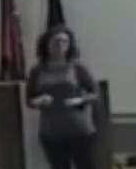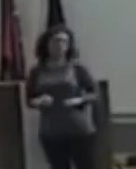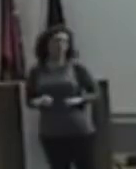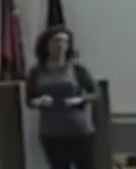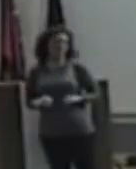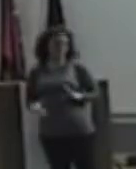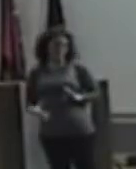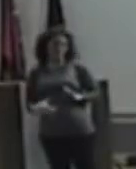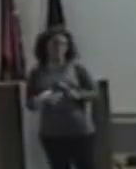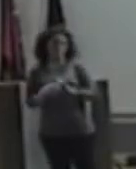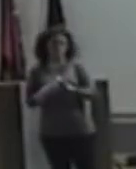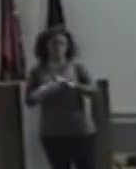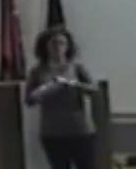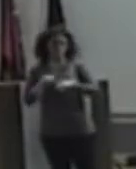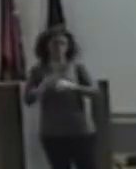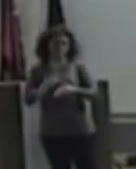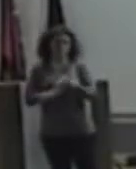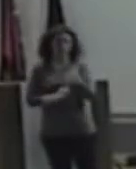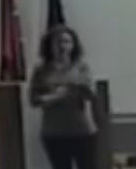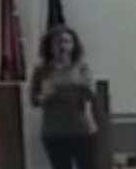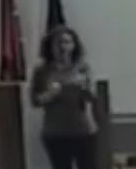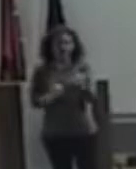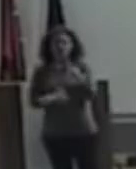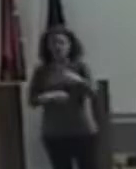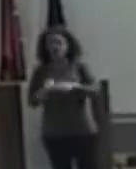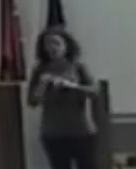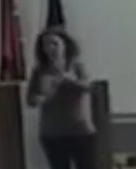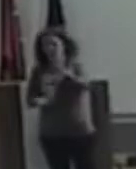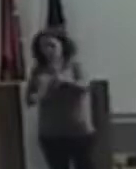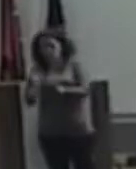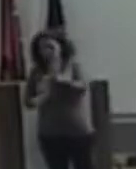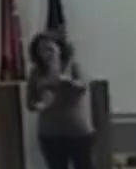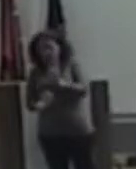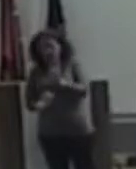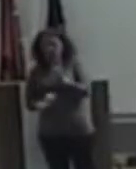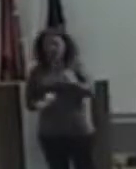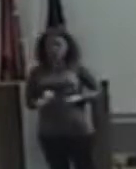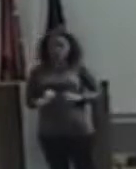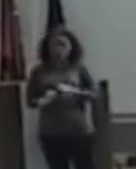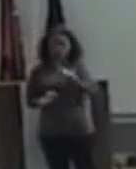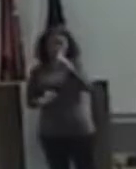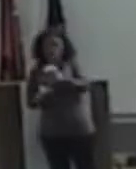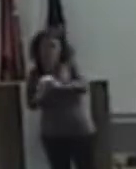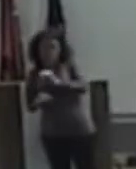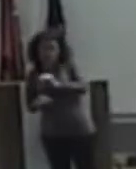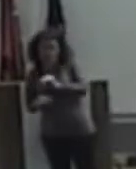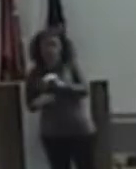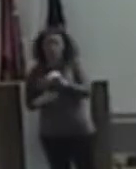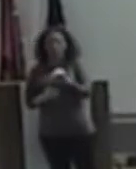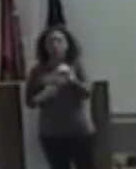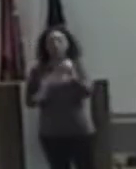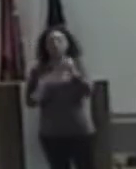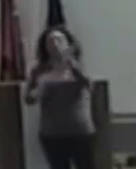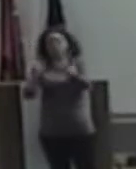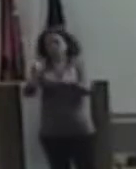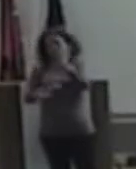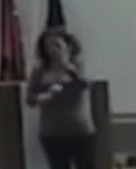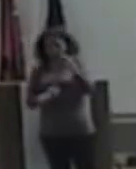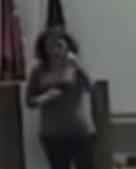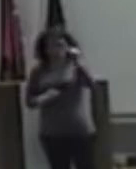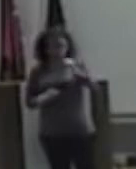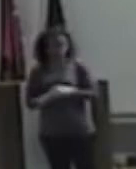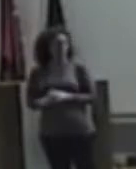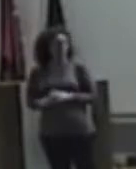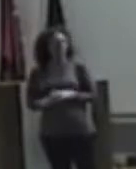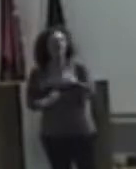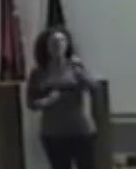corresponda para lo que vayamos a hacer, en función de la ratio insulina-ración, factor de corrección o lo que estemos hablando. Y lo mismo en